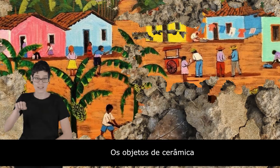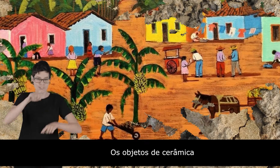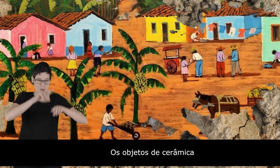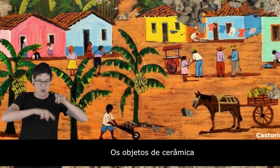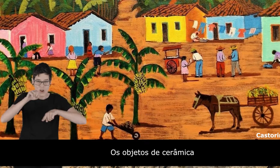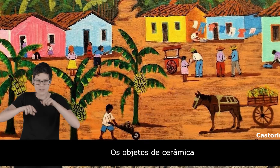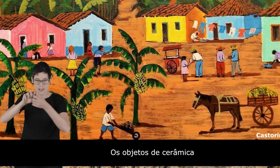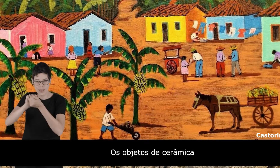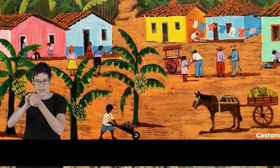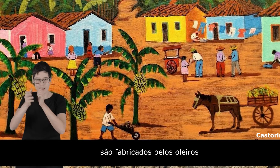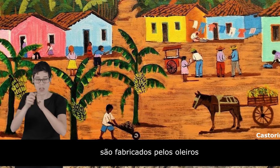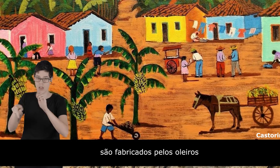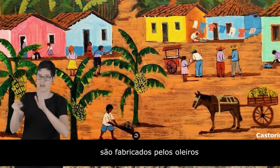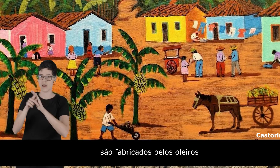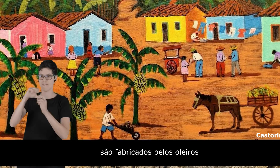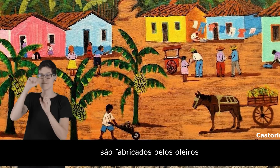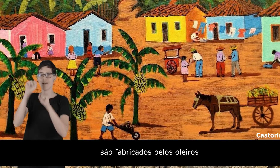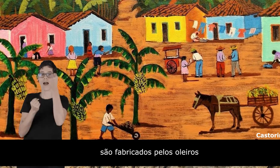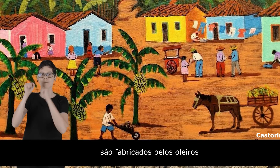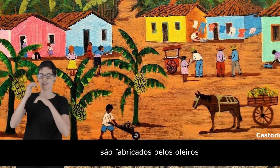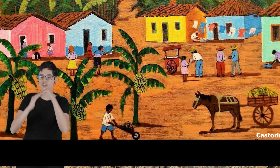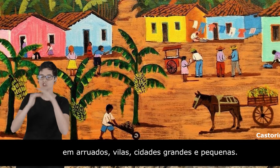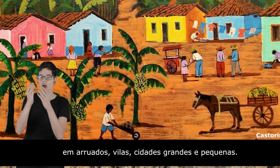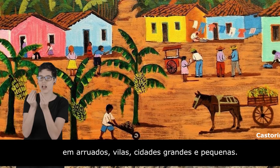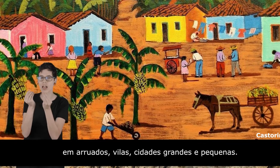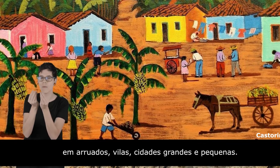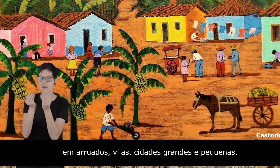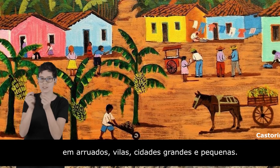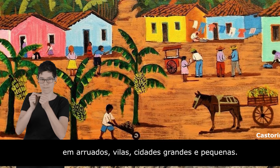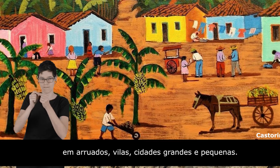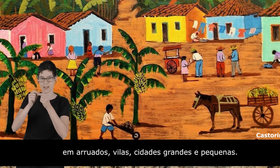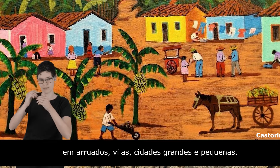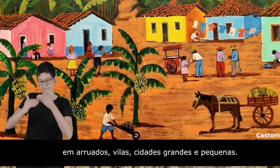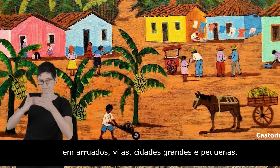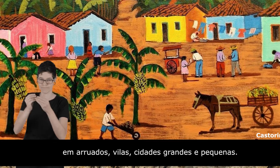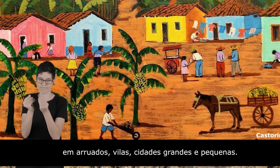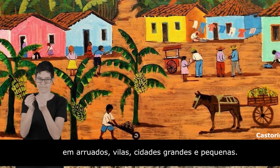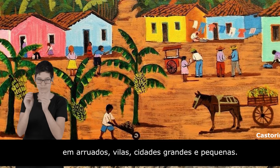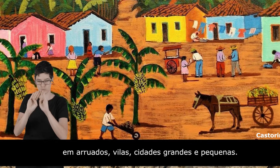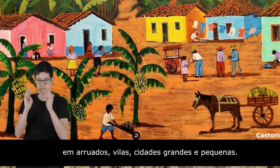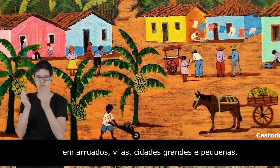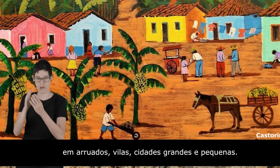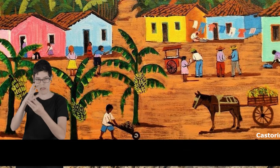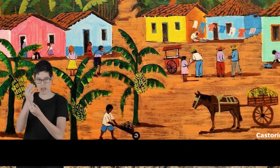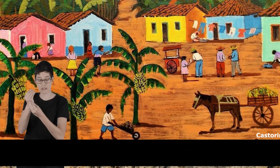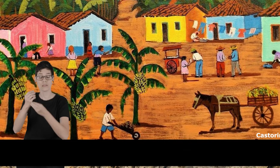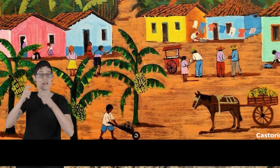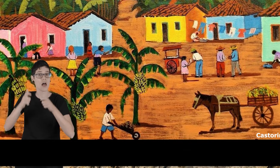Os objetos de cerâmica são fabricados pelos oleiros em arruados, vilas, cidades grandes e